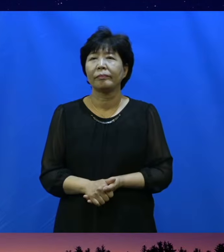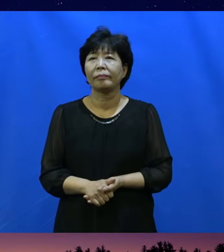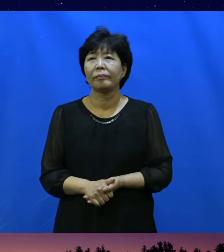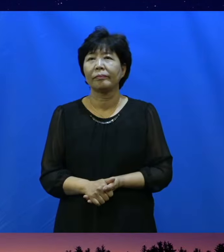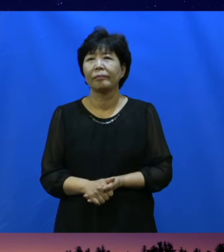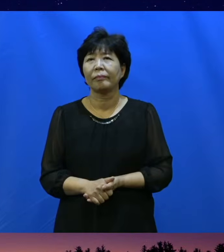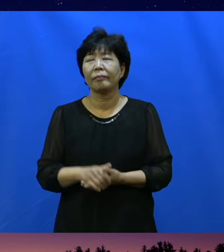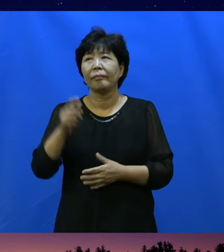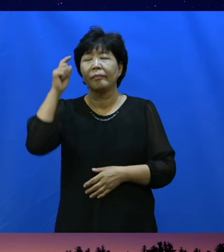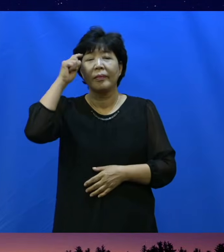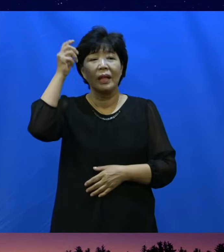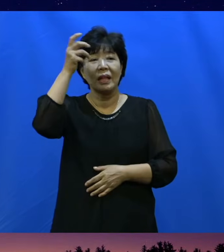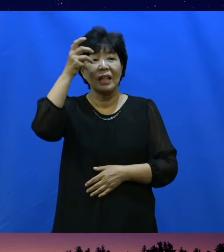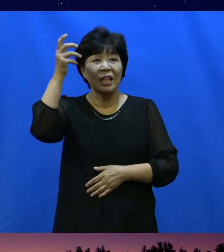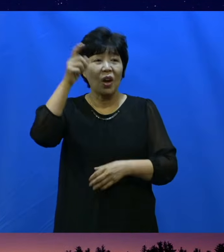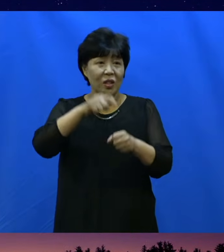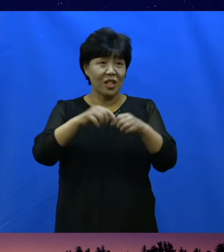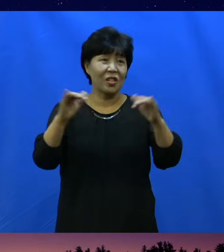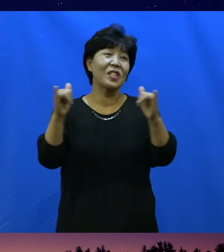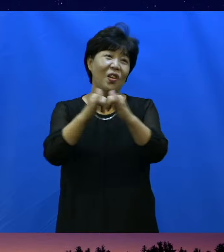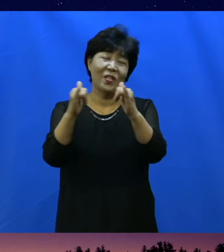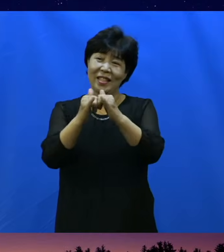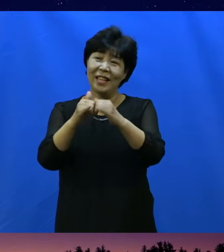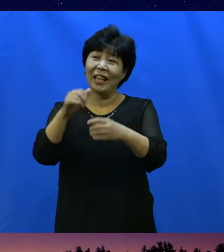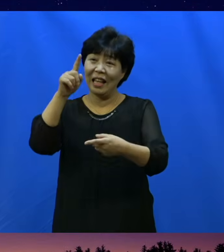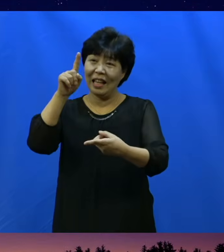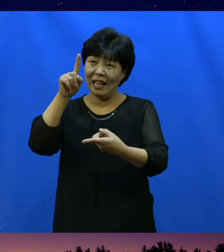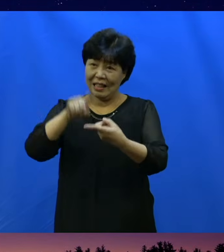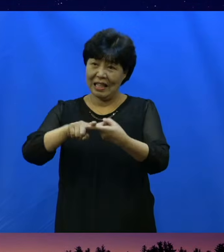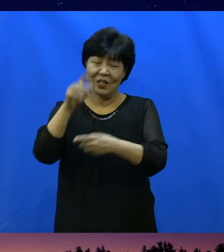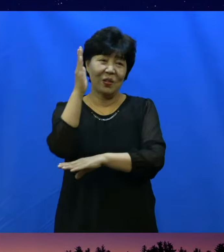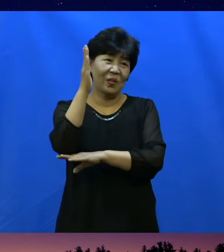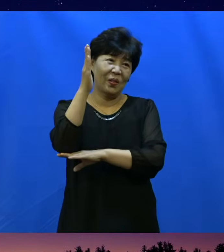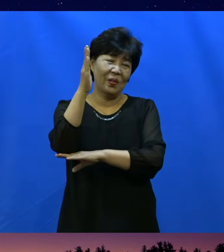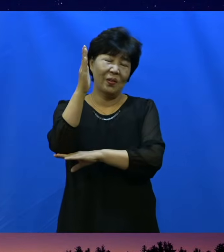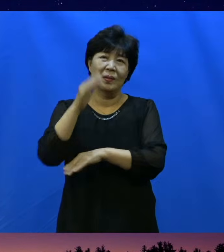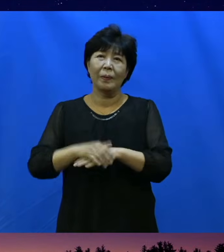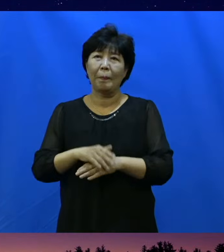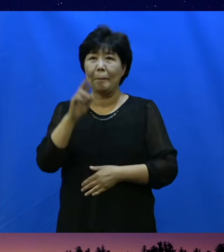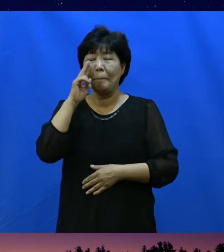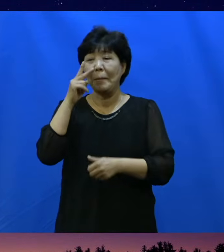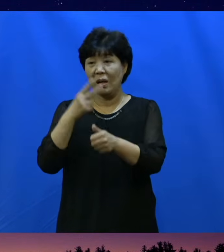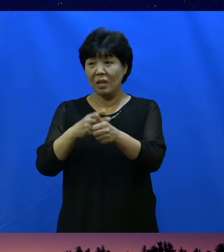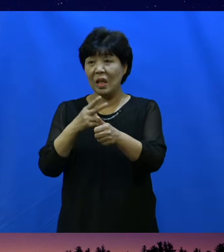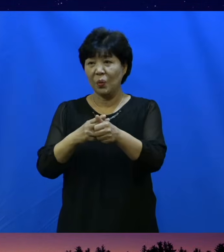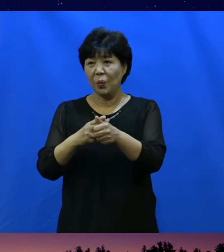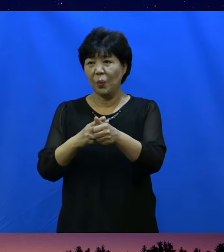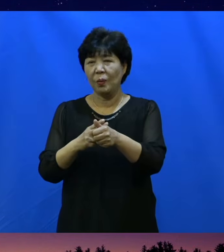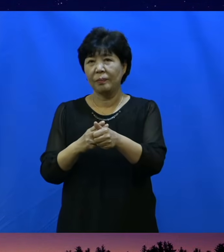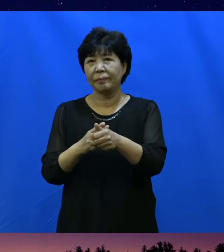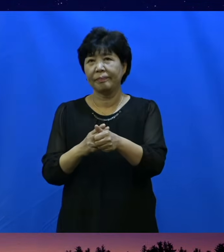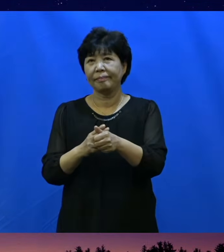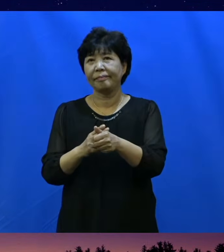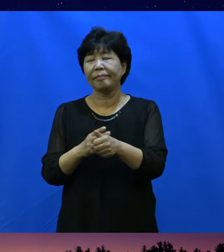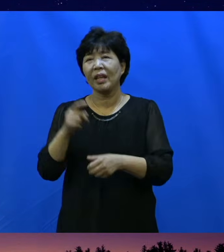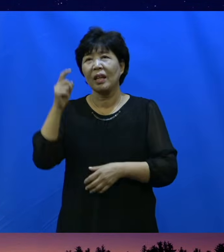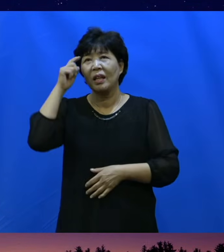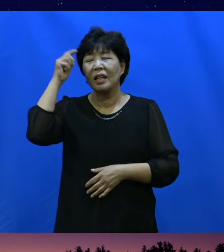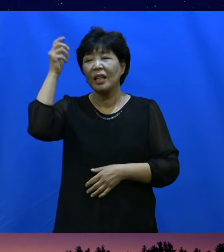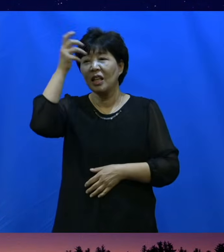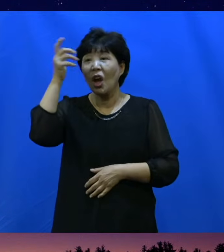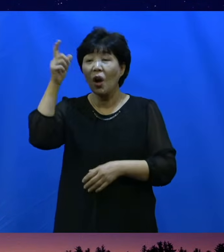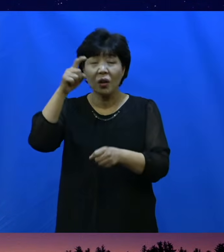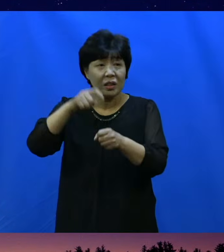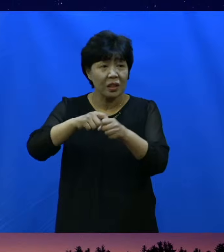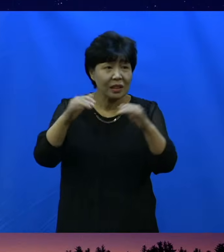자, 여러분, 우리는 영적 전쟁, 오늘 바울 사도가 에베소서의 마지막 부분을 영적 전쟁 우리가 많이 다루었습니다.